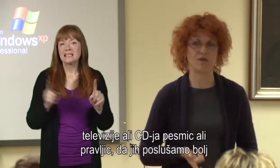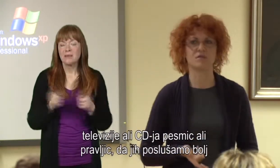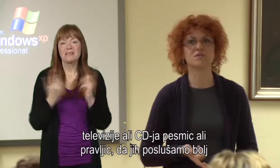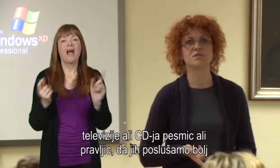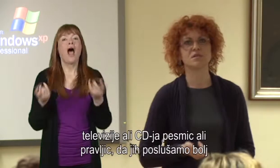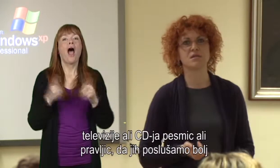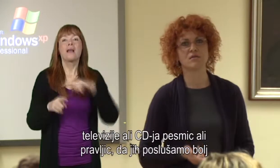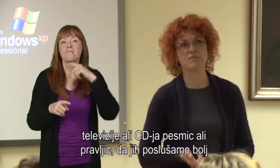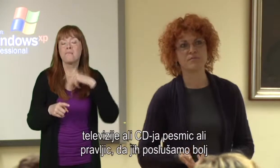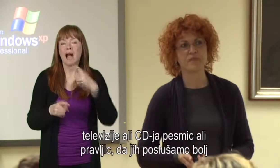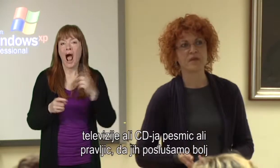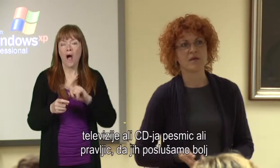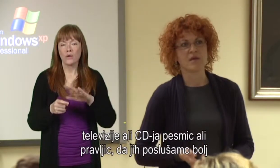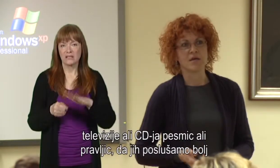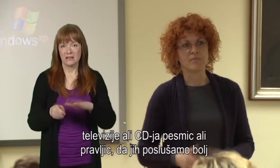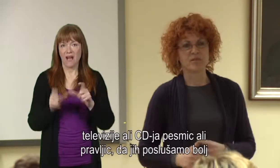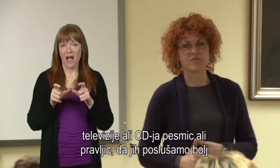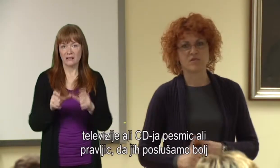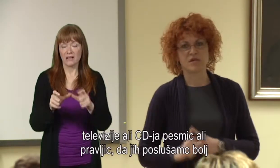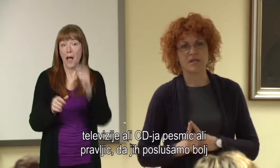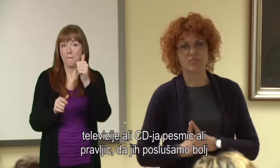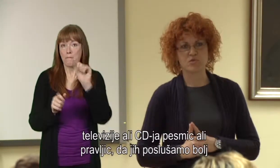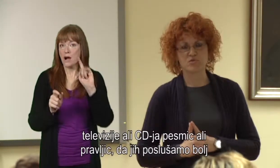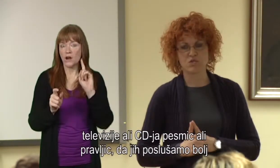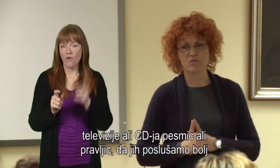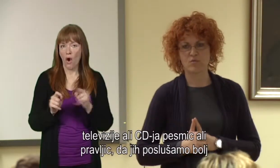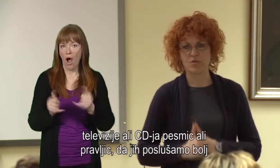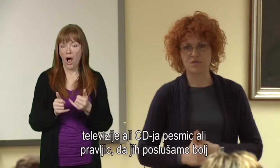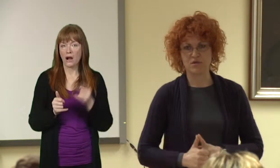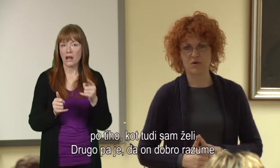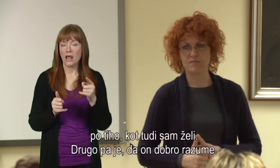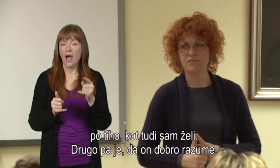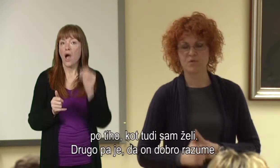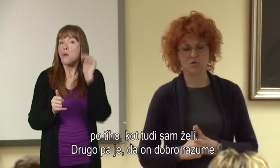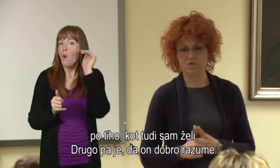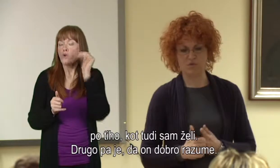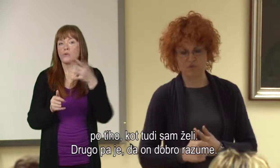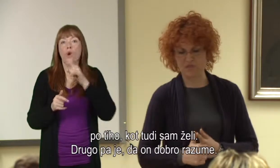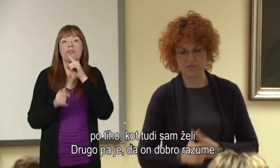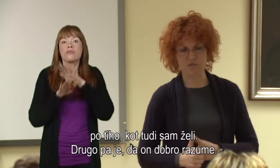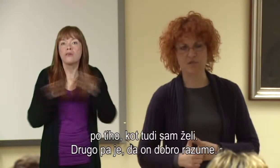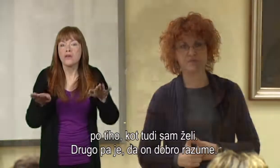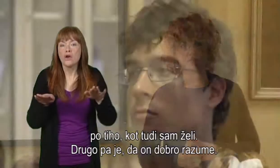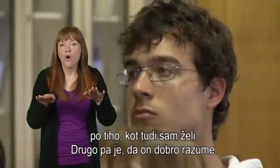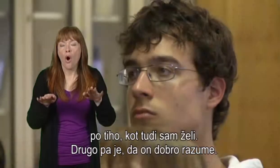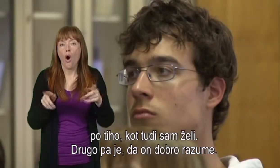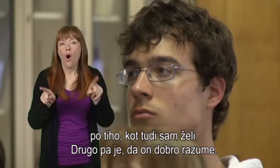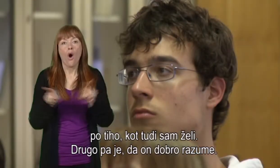ali pravljic na CD-ju. Prvo, kar je, poslušamo bolj tiho, kot tudi sam